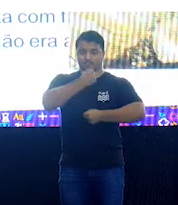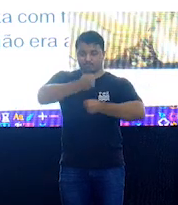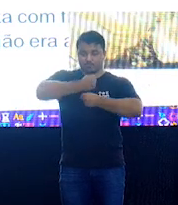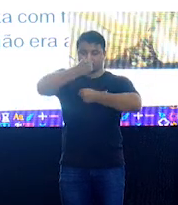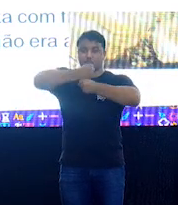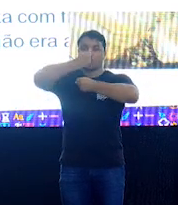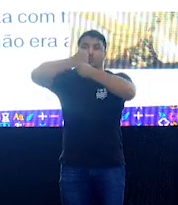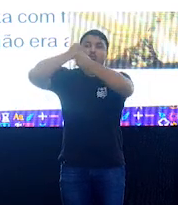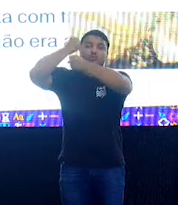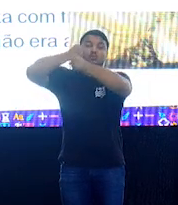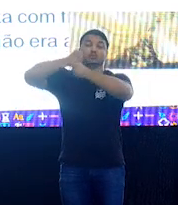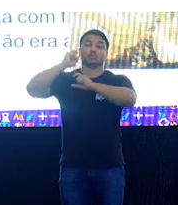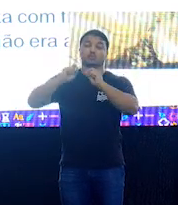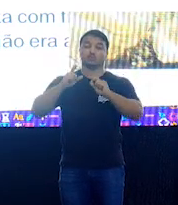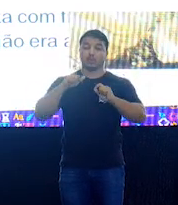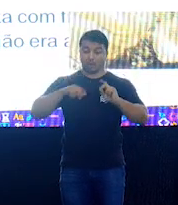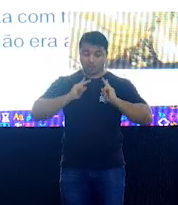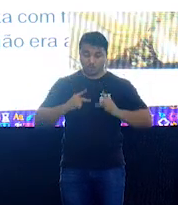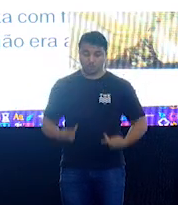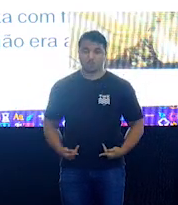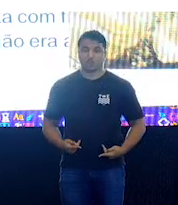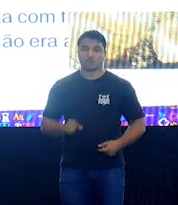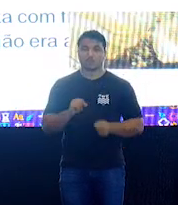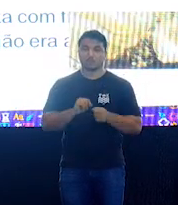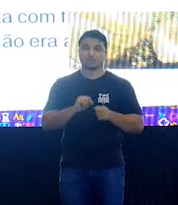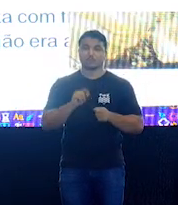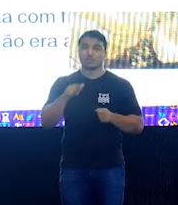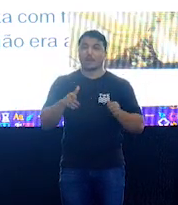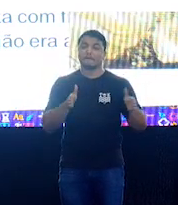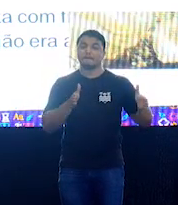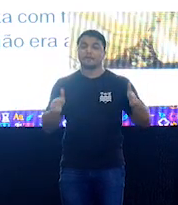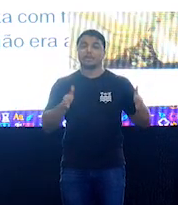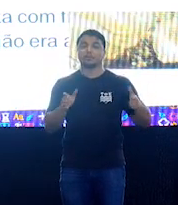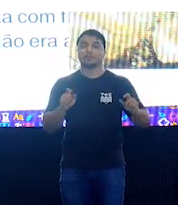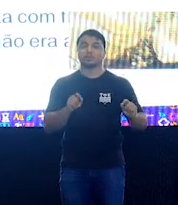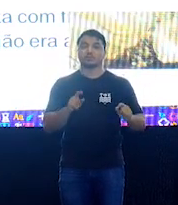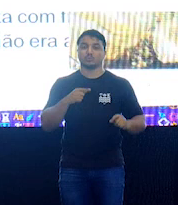construção humana durante